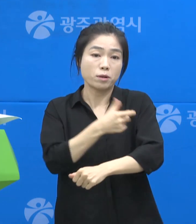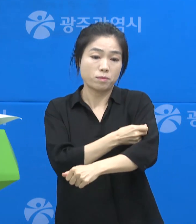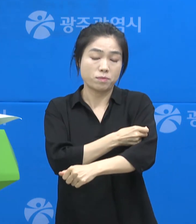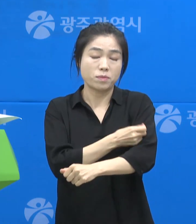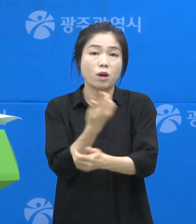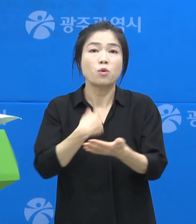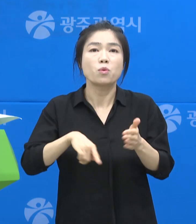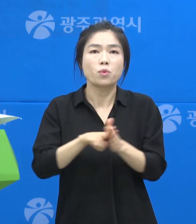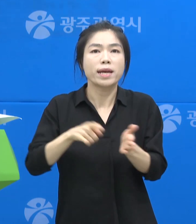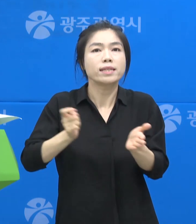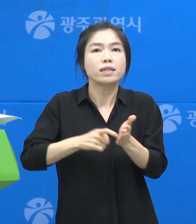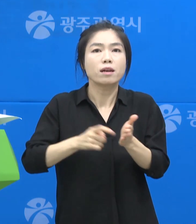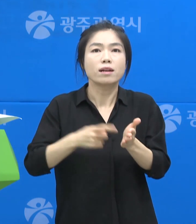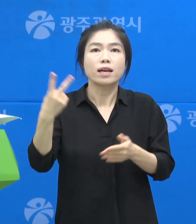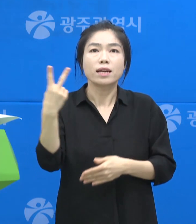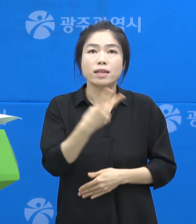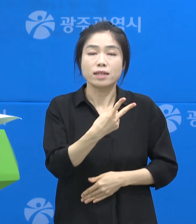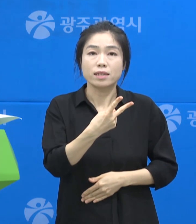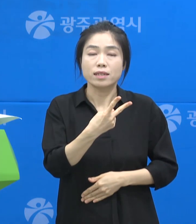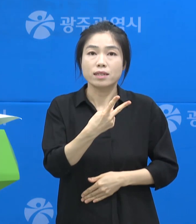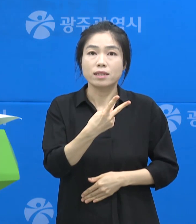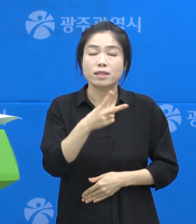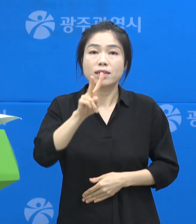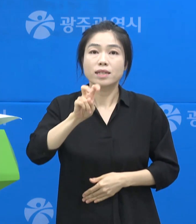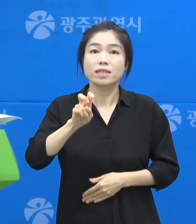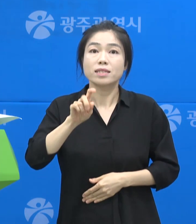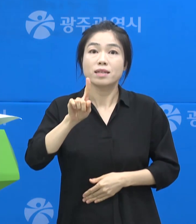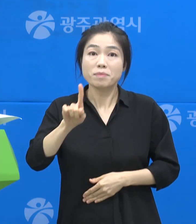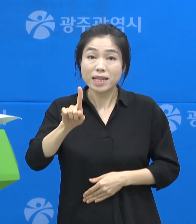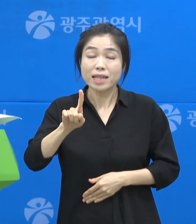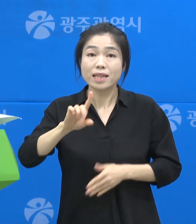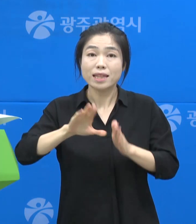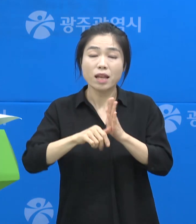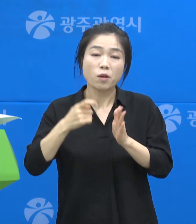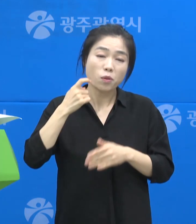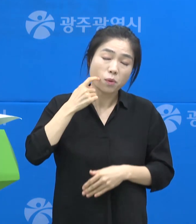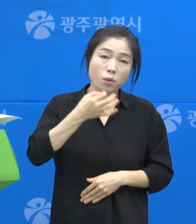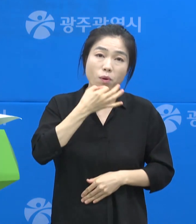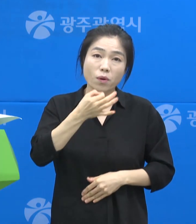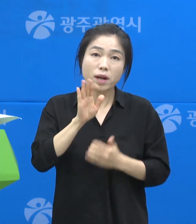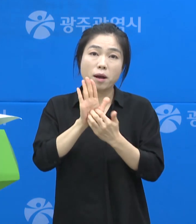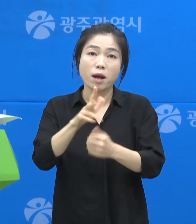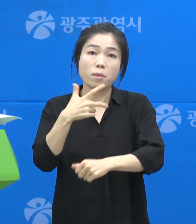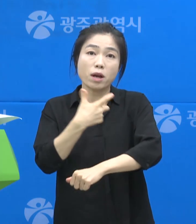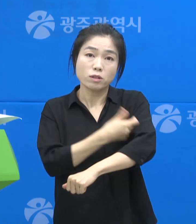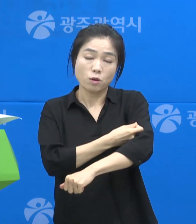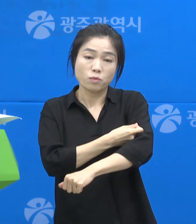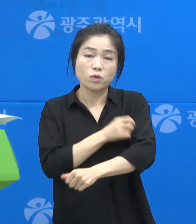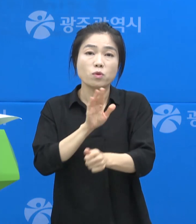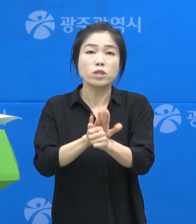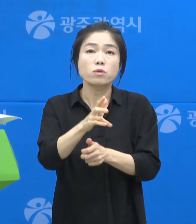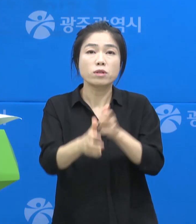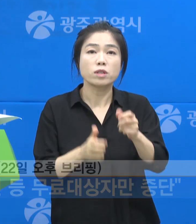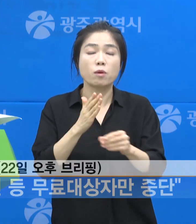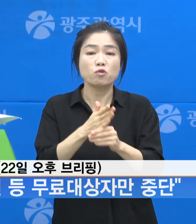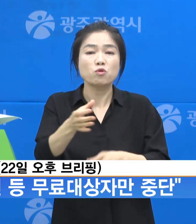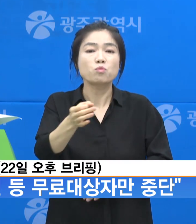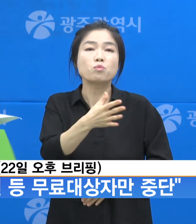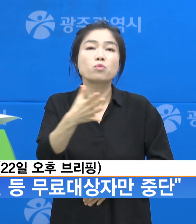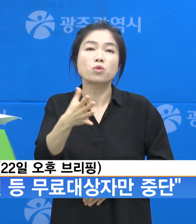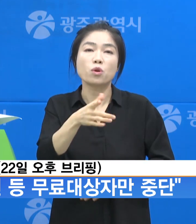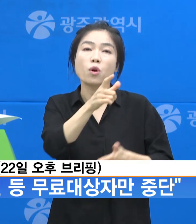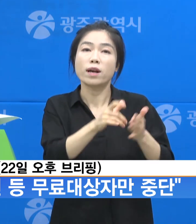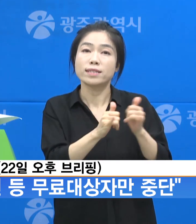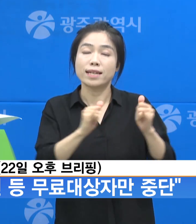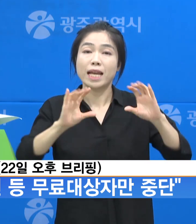위해 긴급하게 2020-2021 절기 인플루엔자 국가 예방접종 지원 사업 중 무료 대상자에게